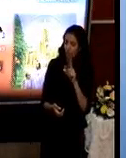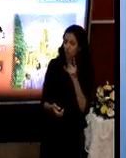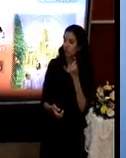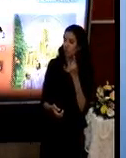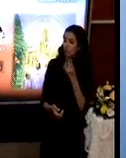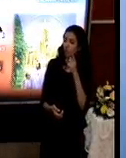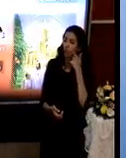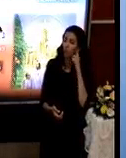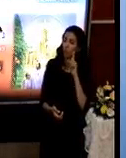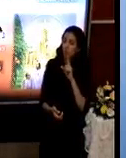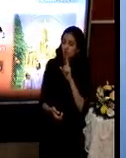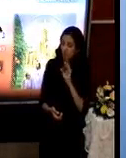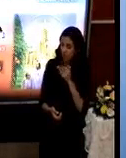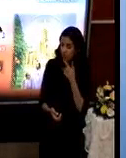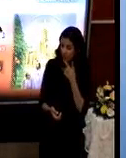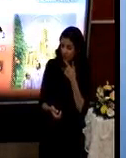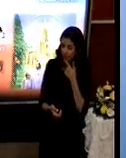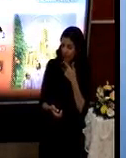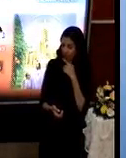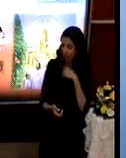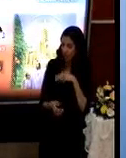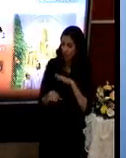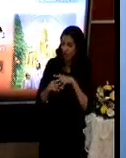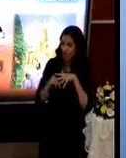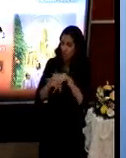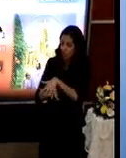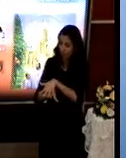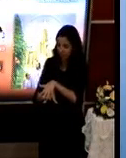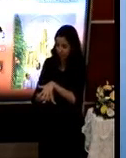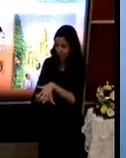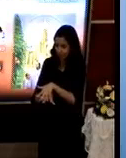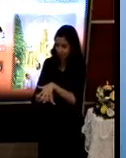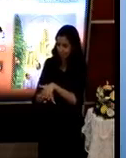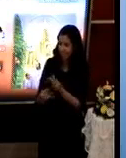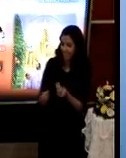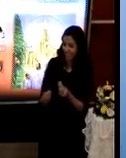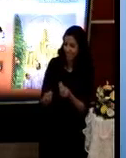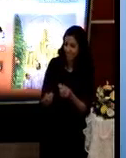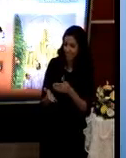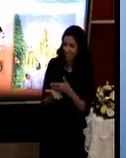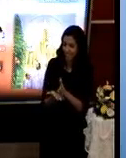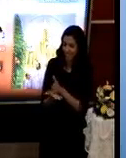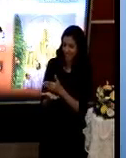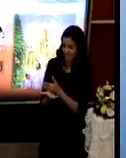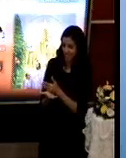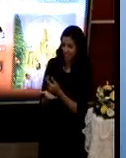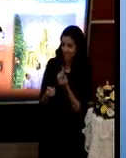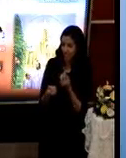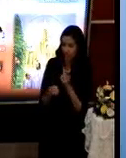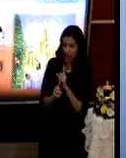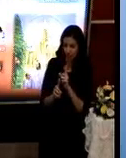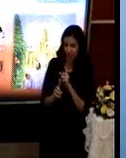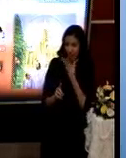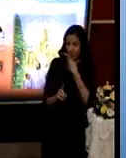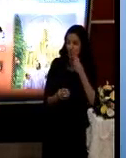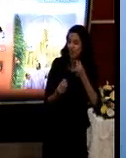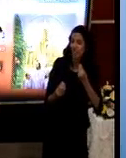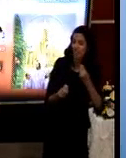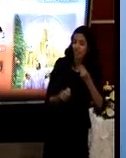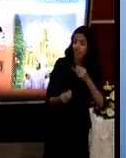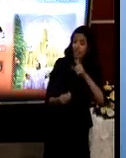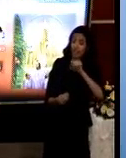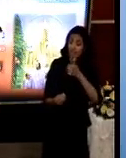y 50. Pero la inclusión de Dios dice, te doy 6 días para que hagas tus cosas, tus trabajos,